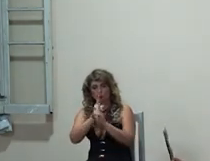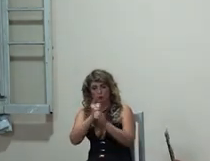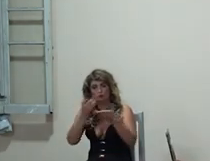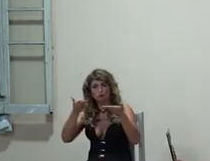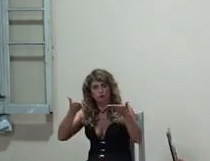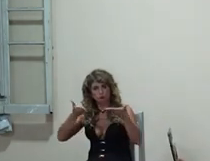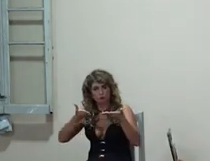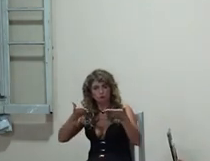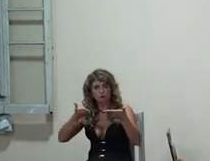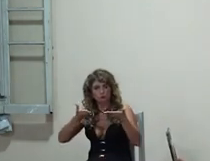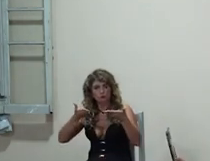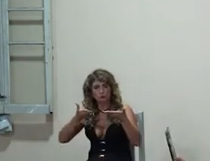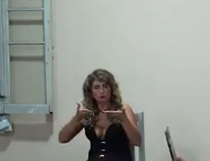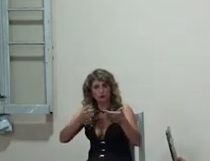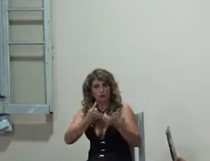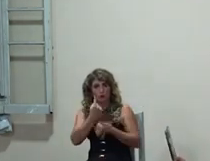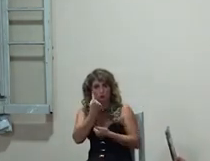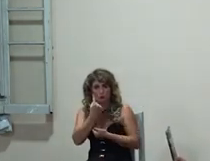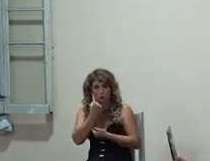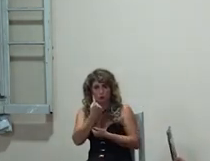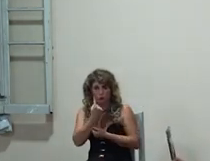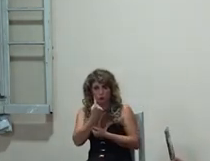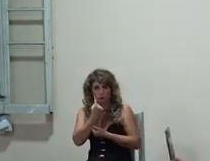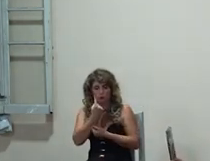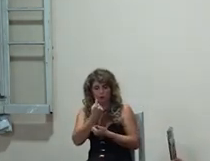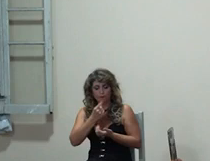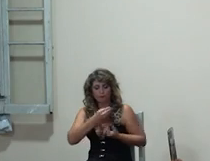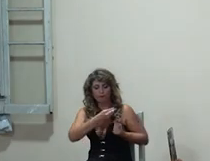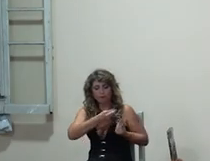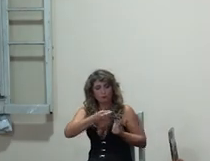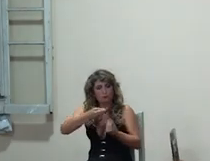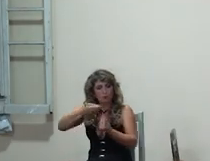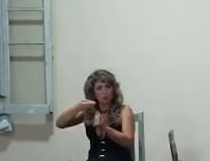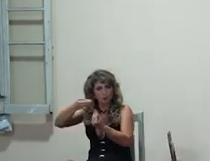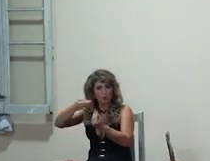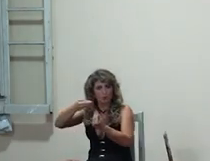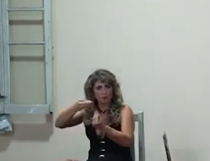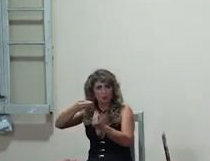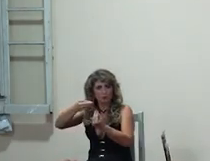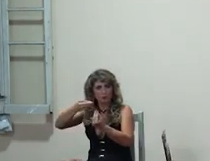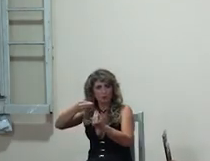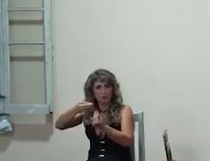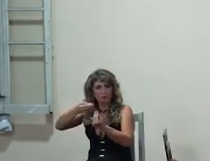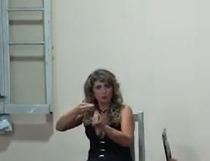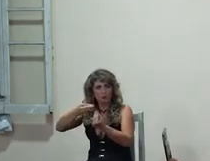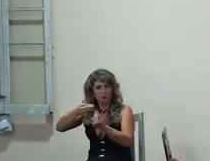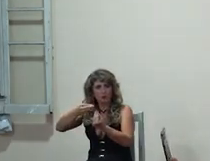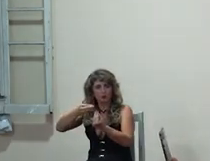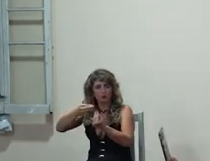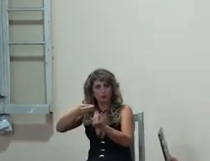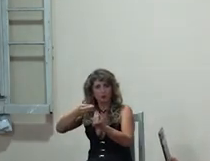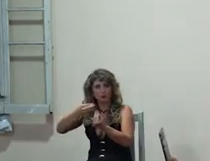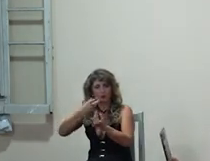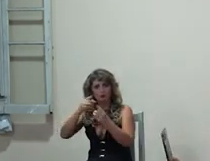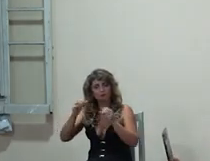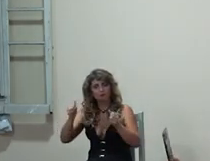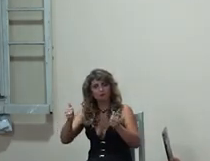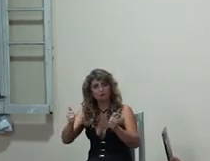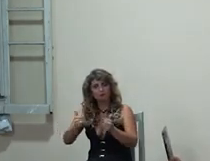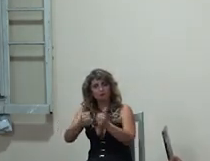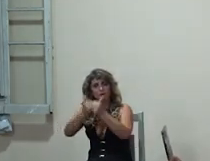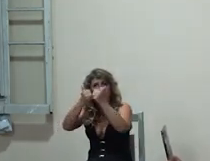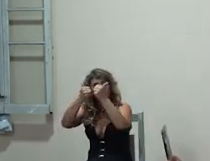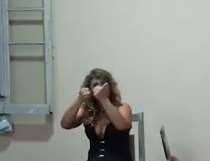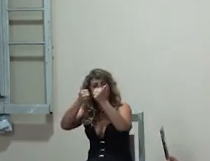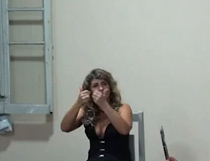hoje seja um indutor, como ainda o Ivan nos brindou com a